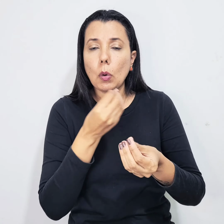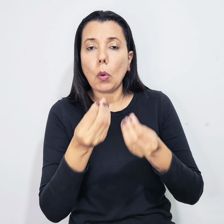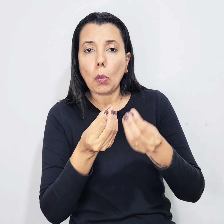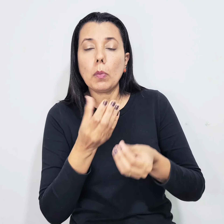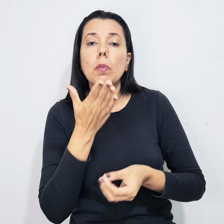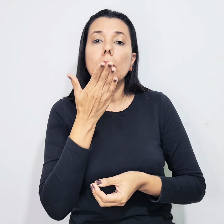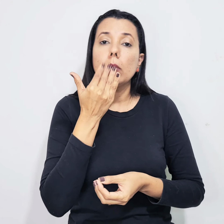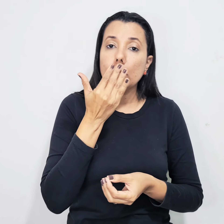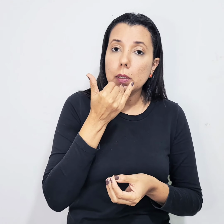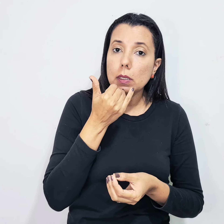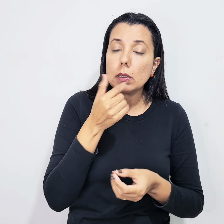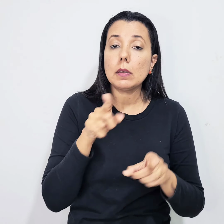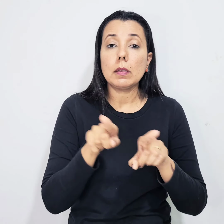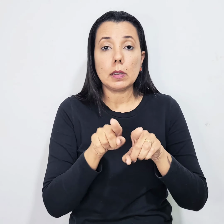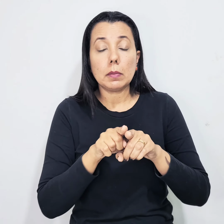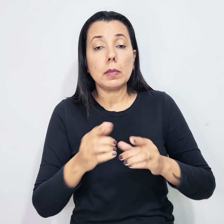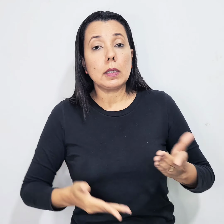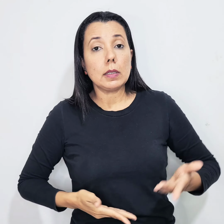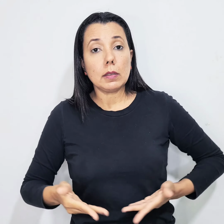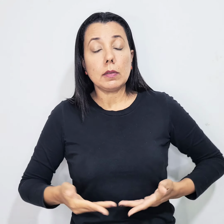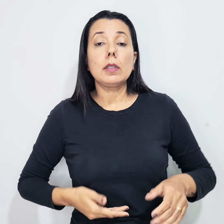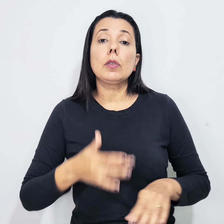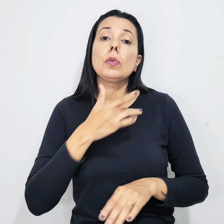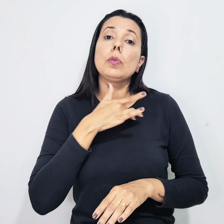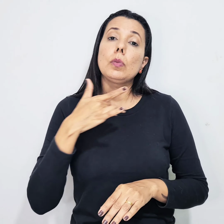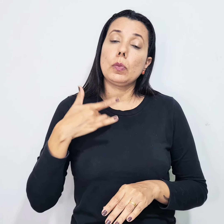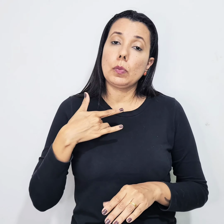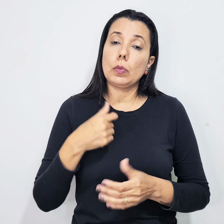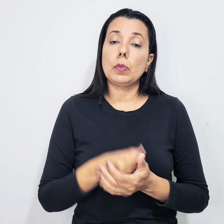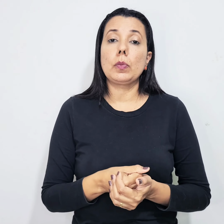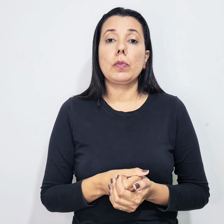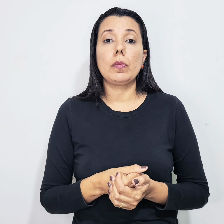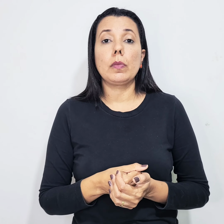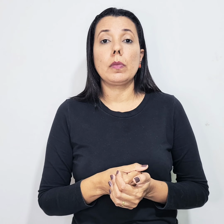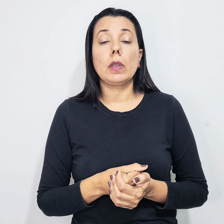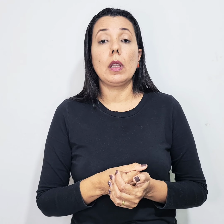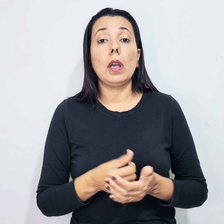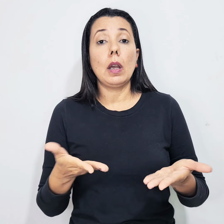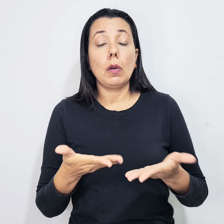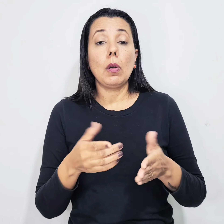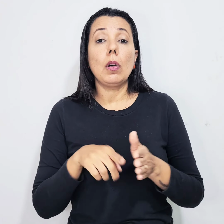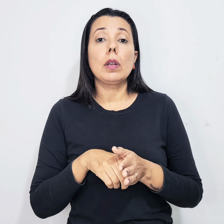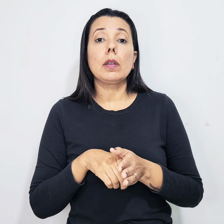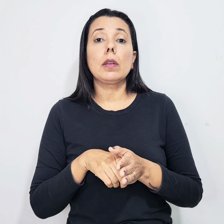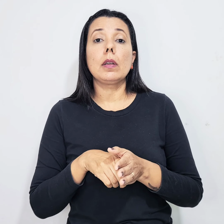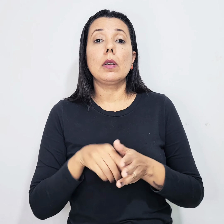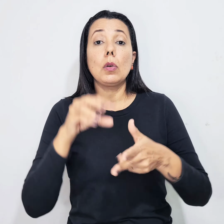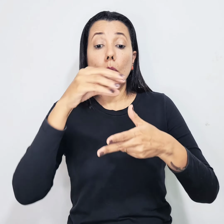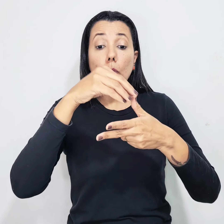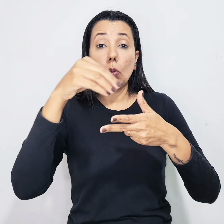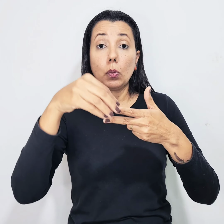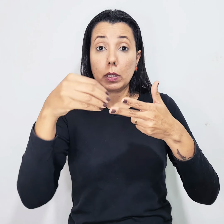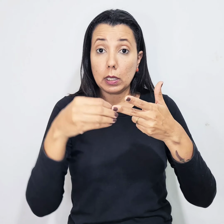alimentação e de assistência à saúde. Quanto ao exame Enem de